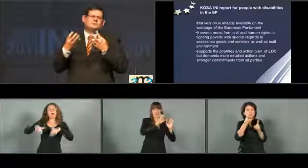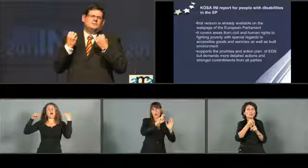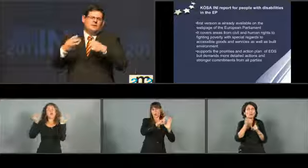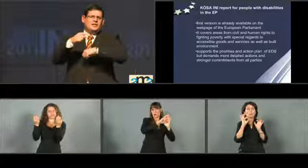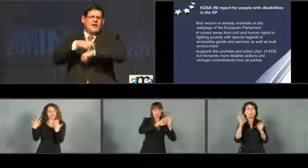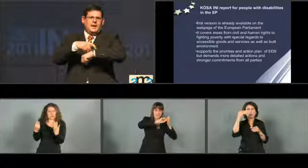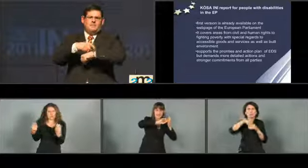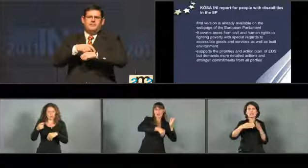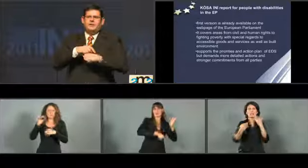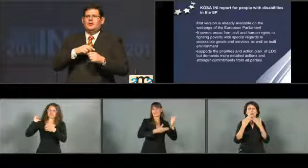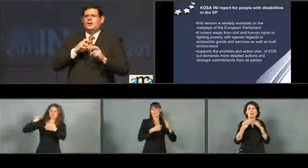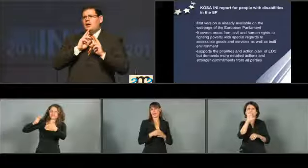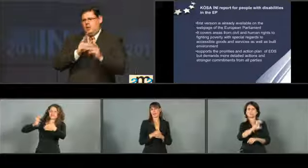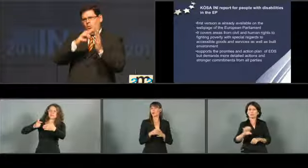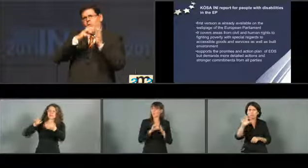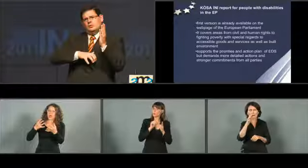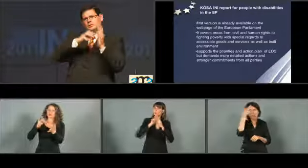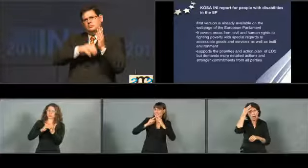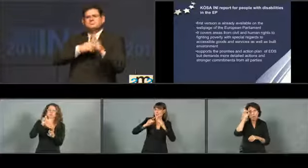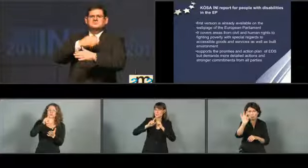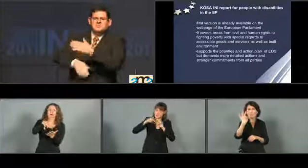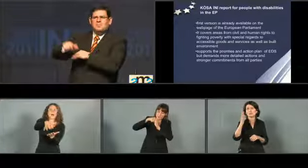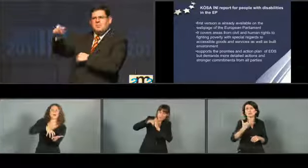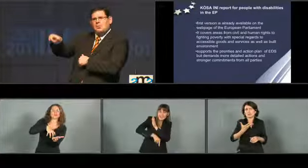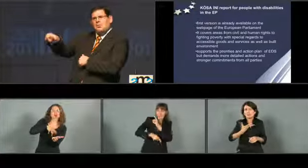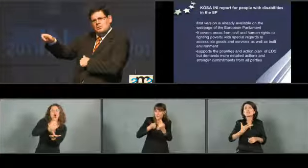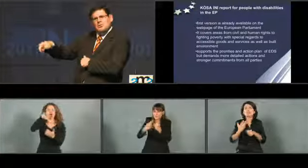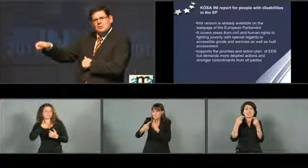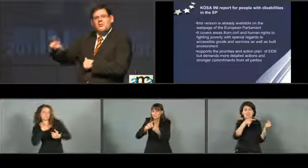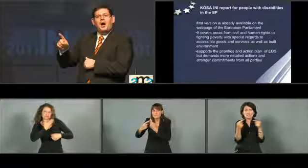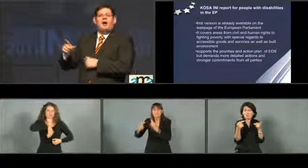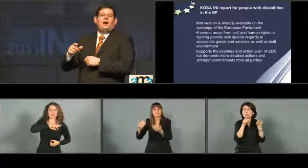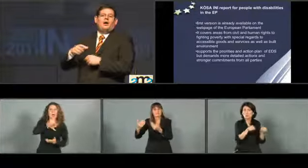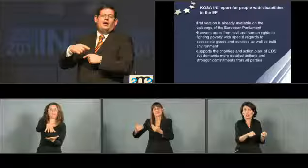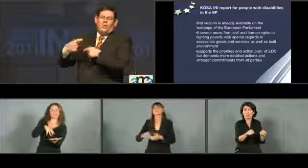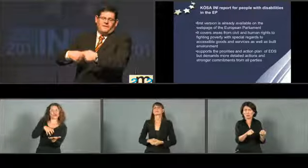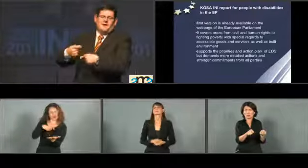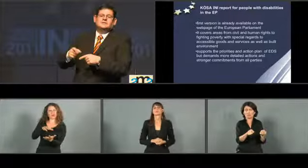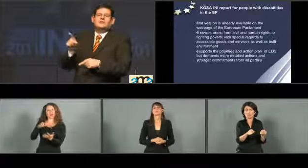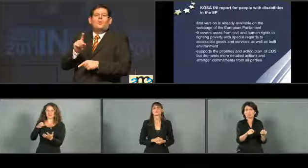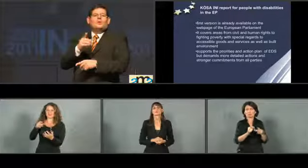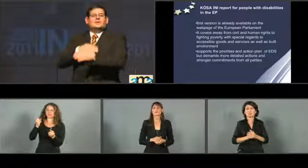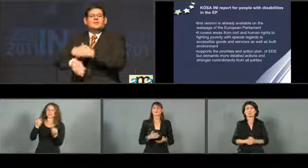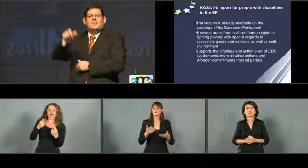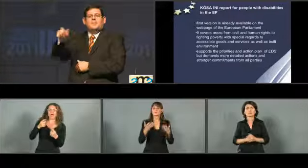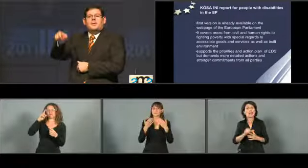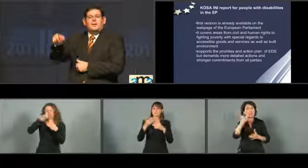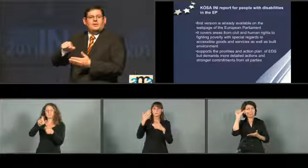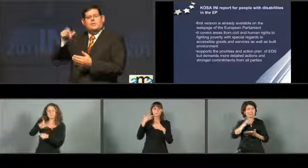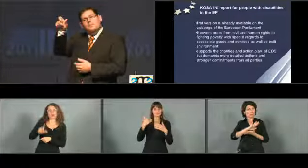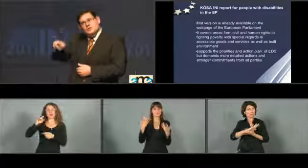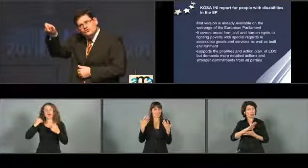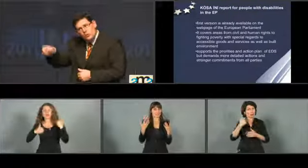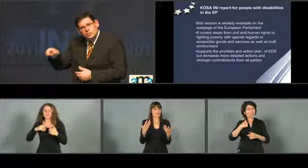donne ce mandat au Parlement européen, il y a beaucoup de personnes depuis de nombreuses années, d'être rapporteur en fait dans une commission.